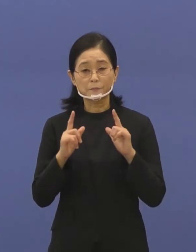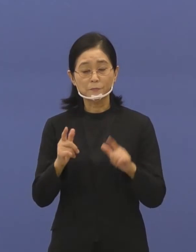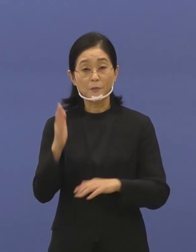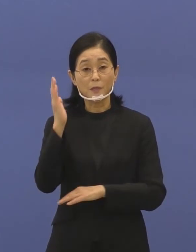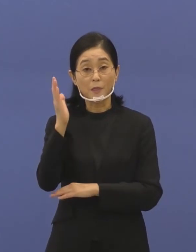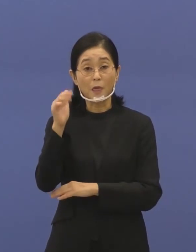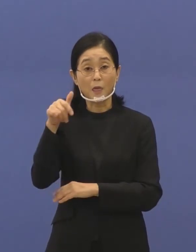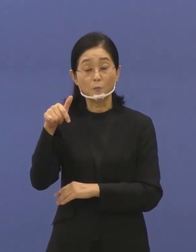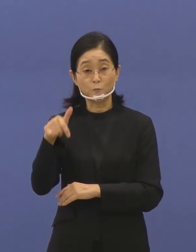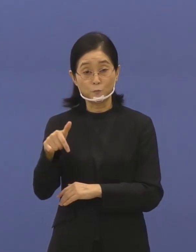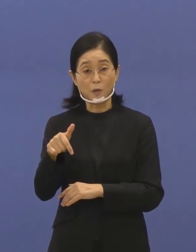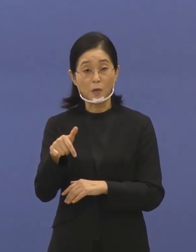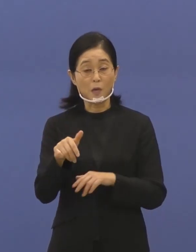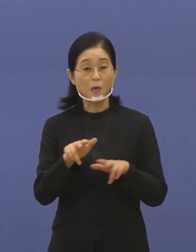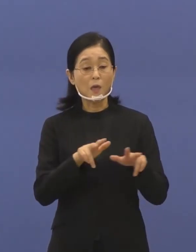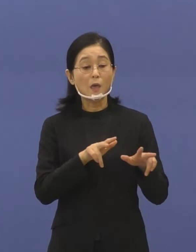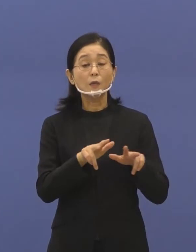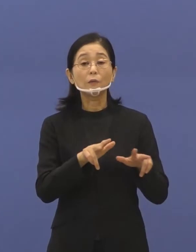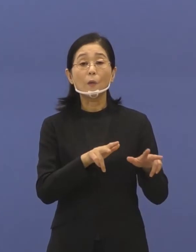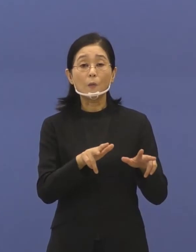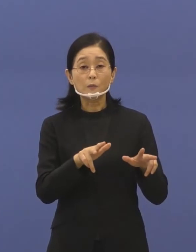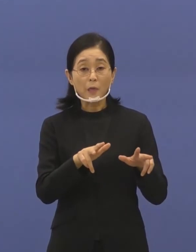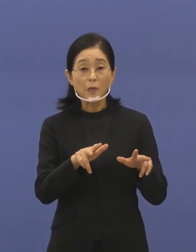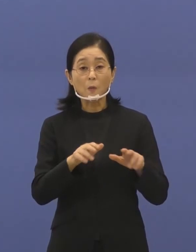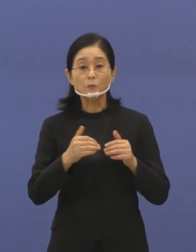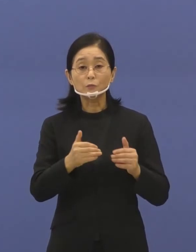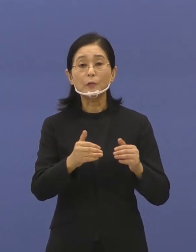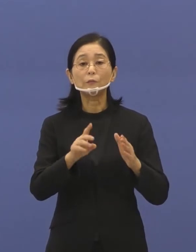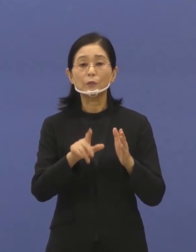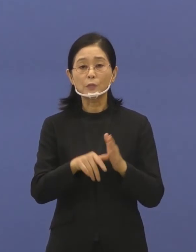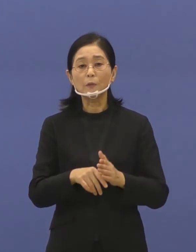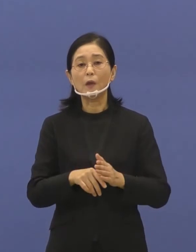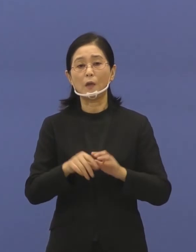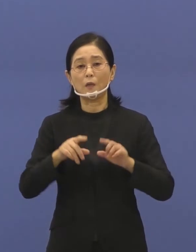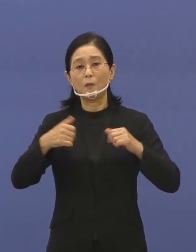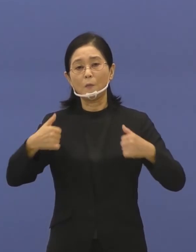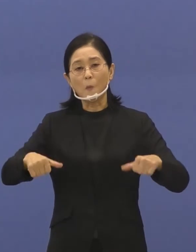行政を公正にやらなければならないので、